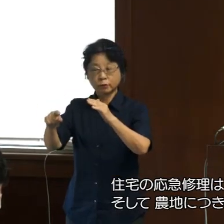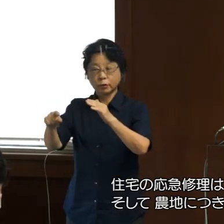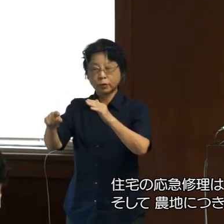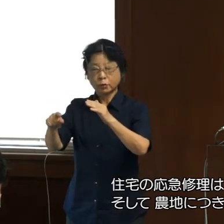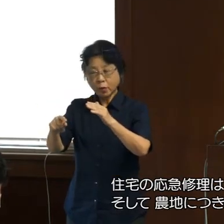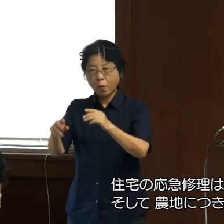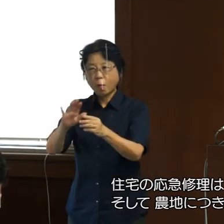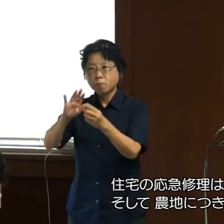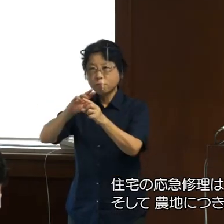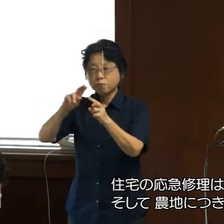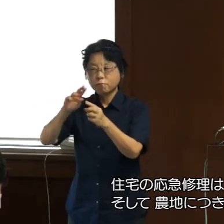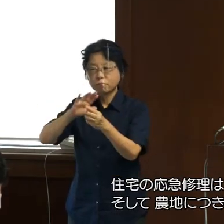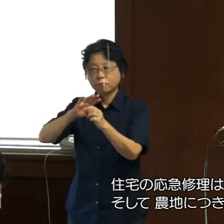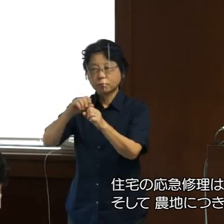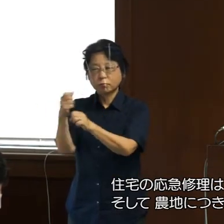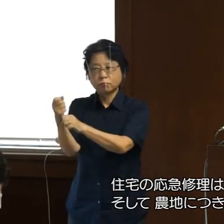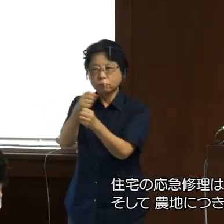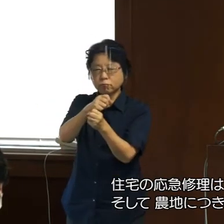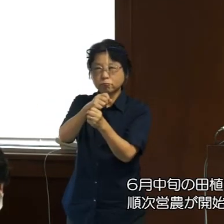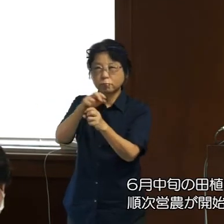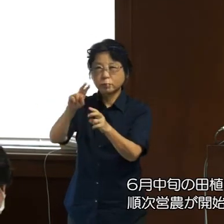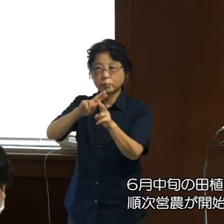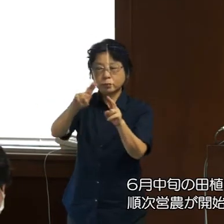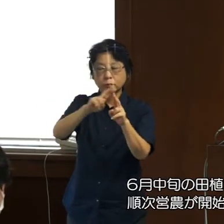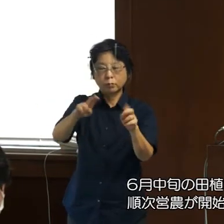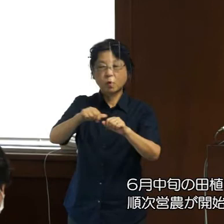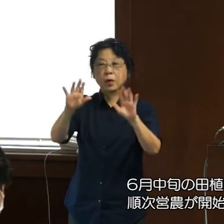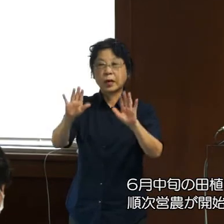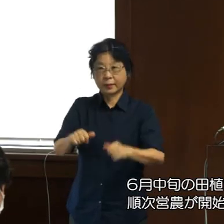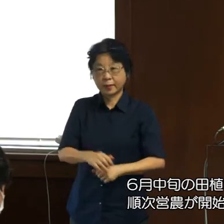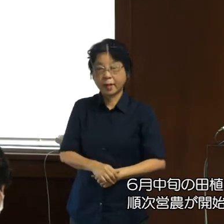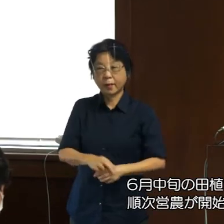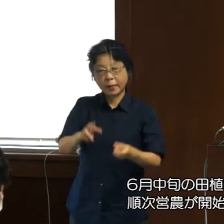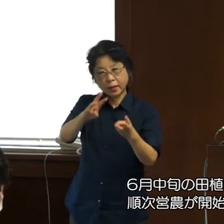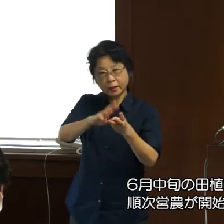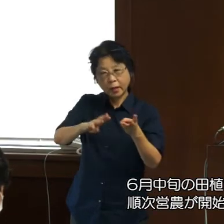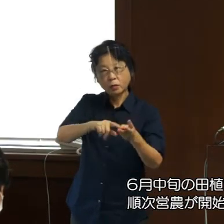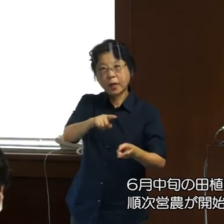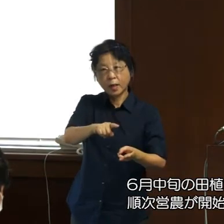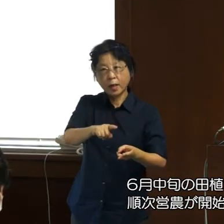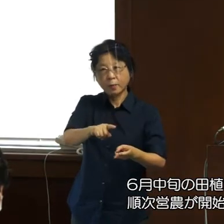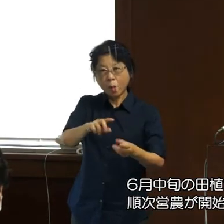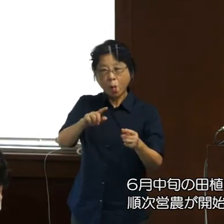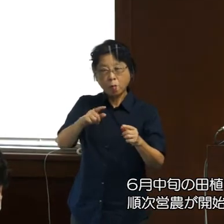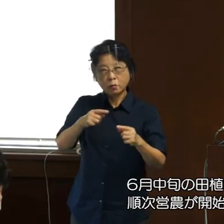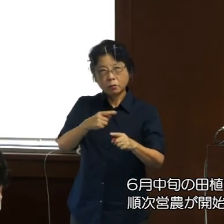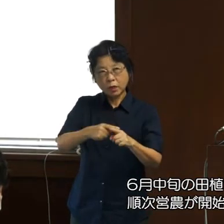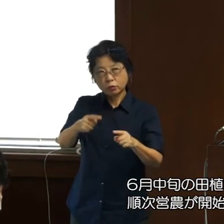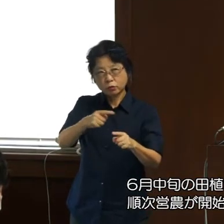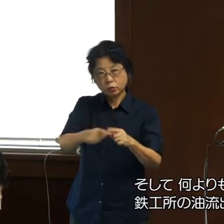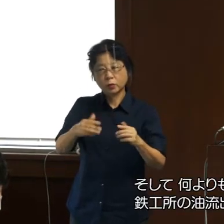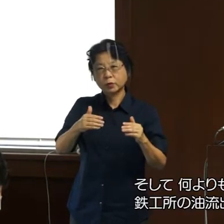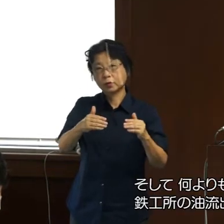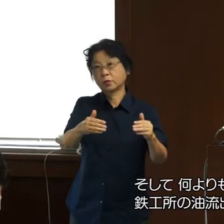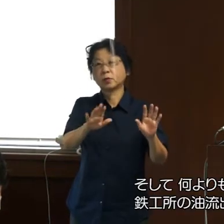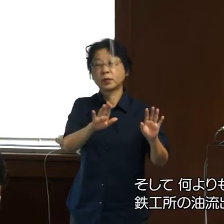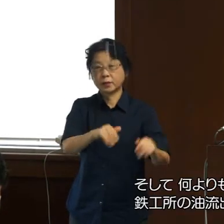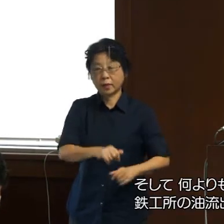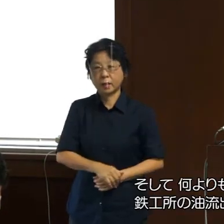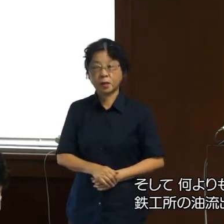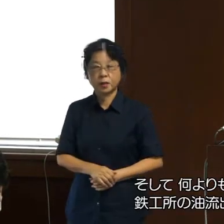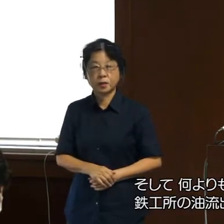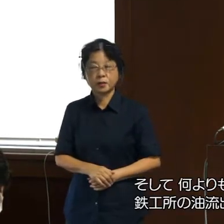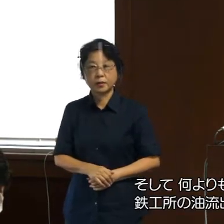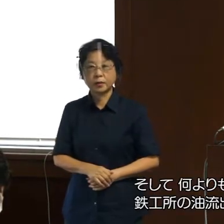しております。そして農地につきましても6月中旬の田植えから順次営農が開始されているということ、そして何より